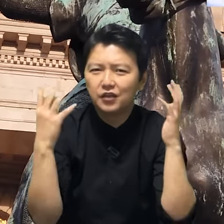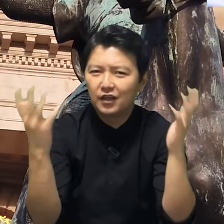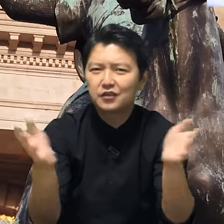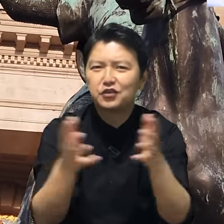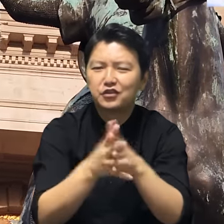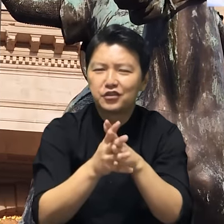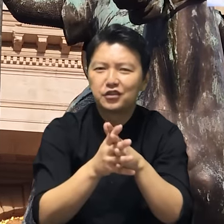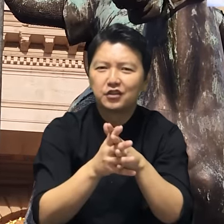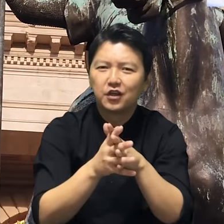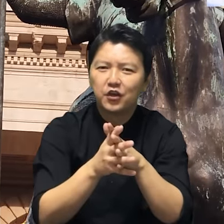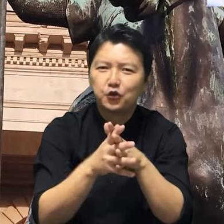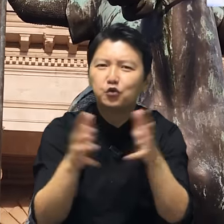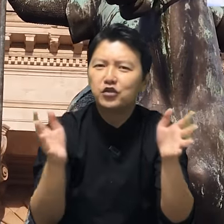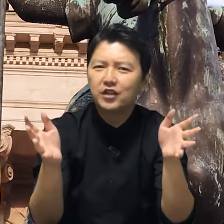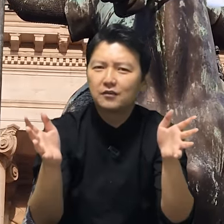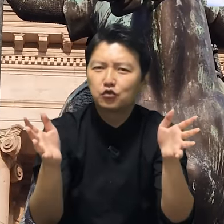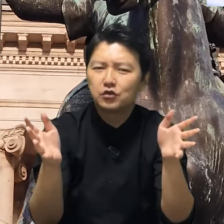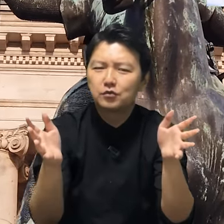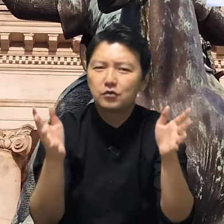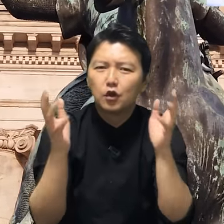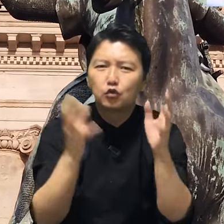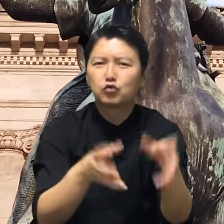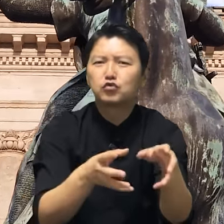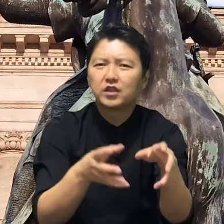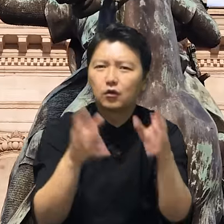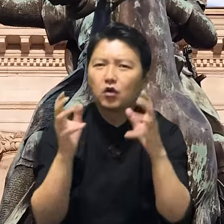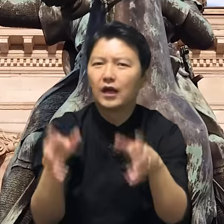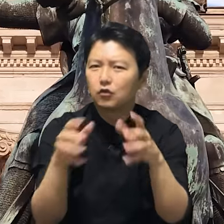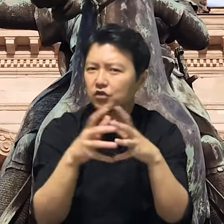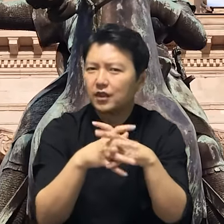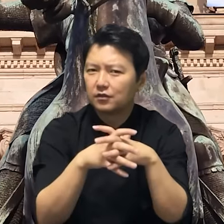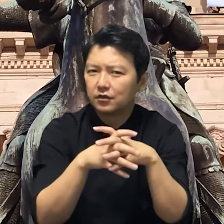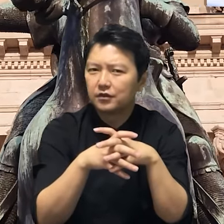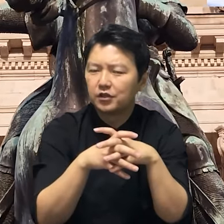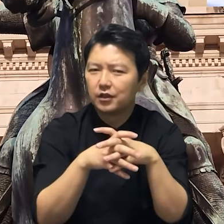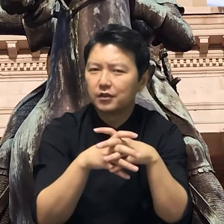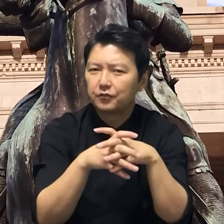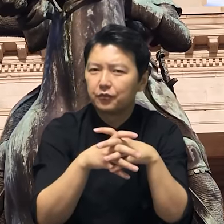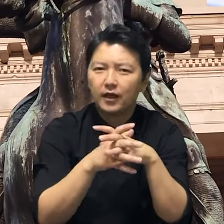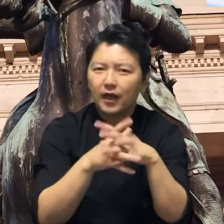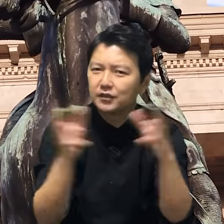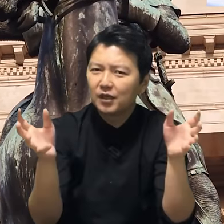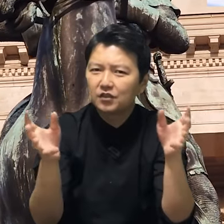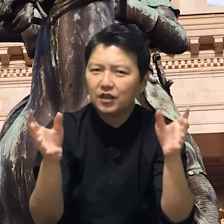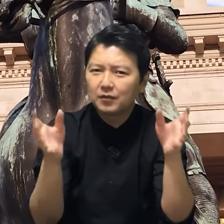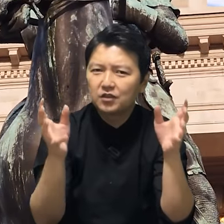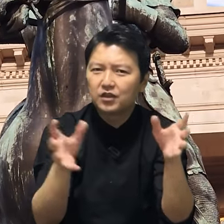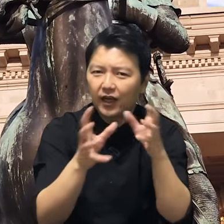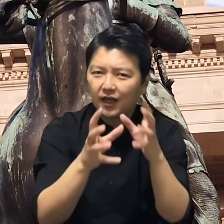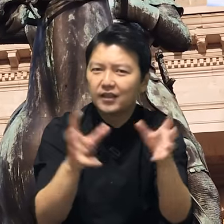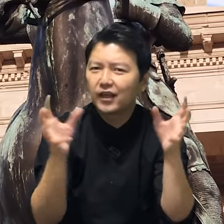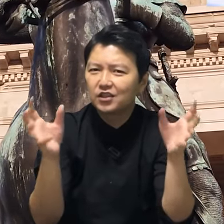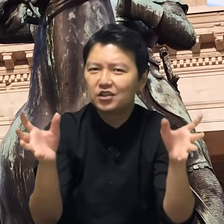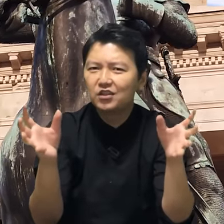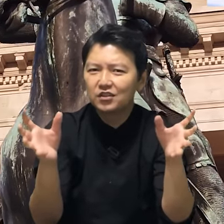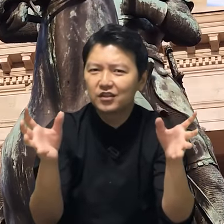일하긴 싫지 유일한 수입은 도둑질하고 강도질하는 거였습니다. 하지만 그나마 그때 한계 지역을